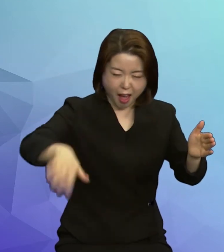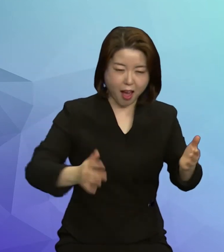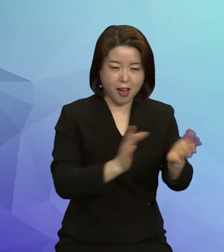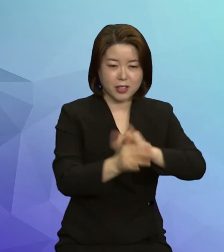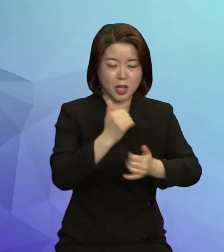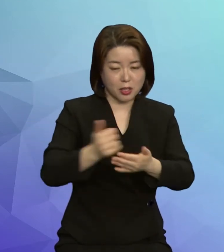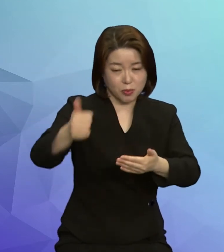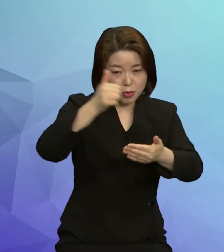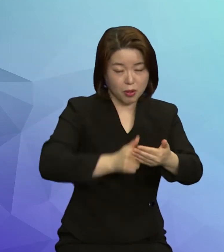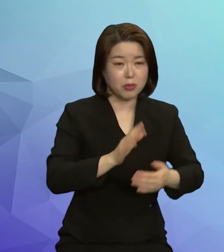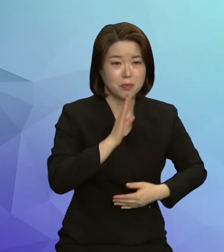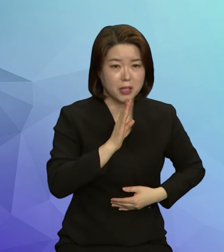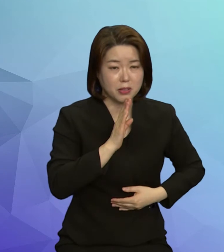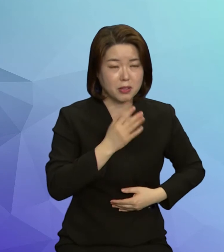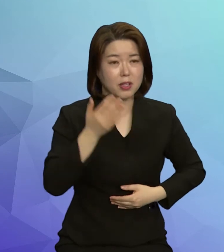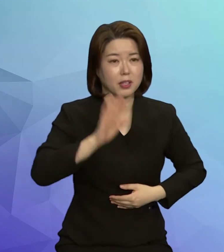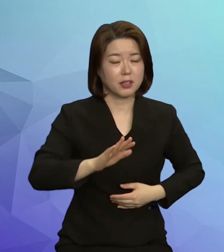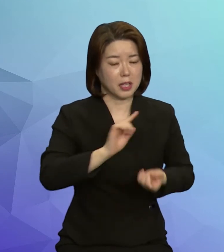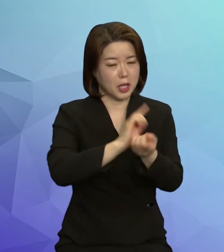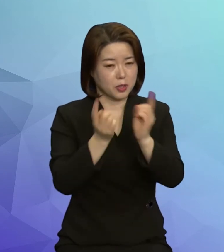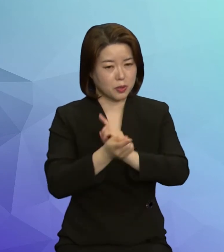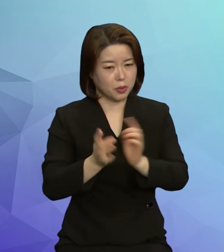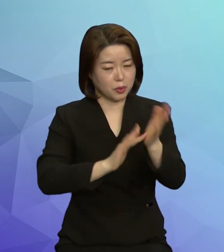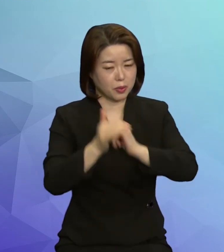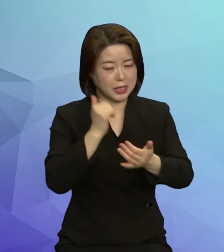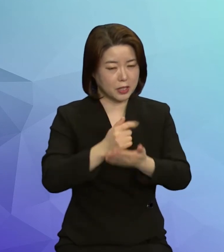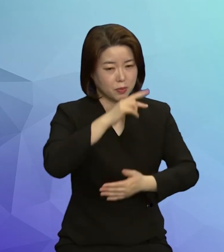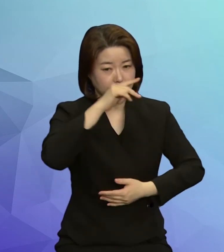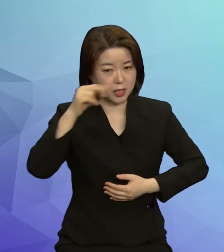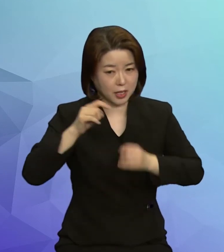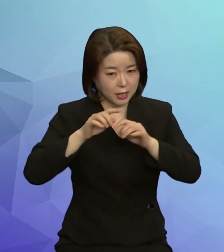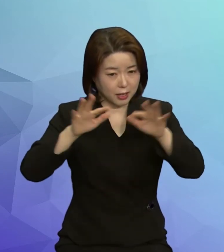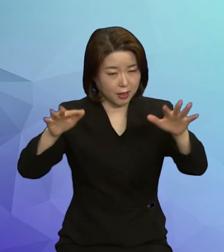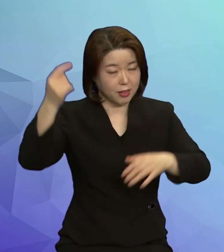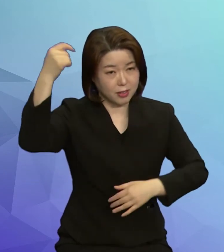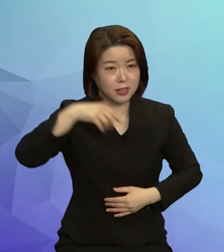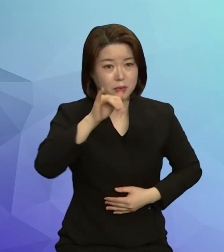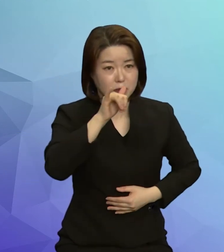예수님 영접했잖아요. 예수님의 향기가 서로에게서 느껴지나요?